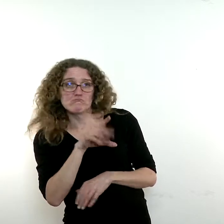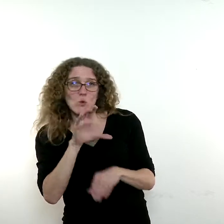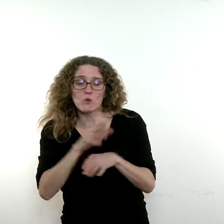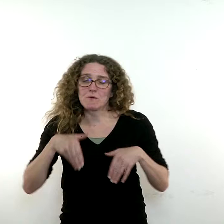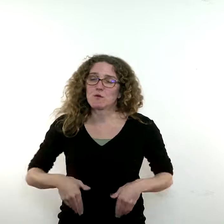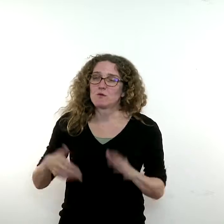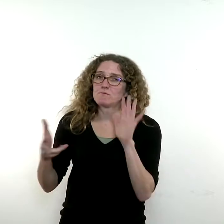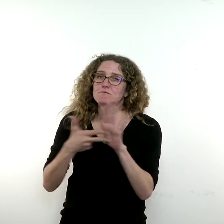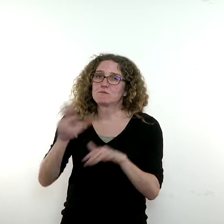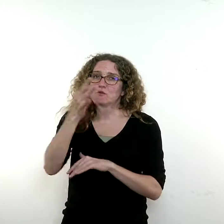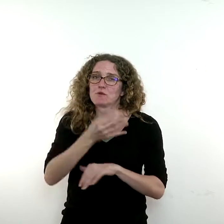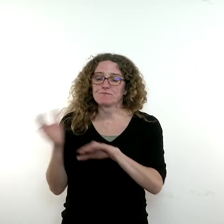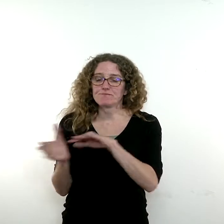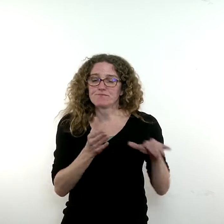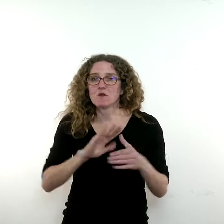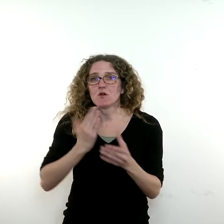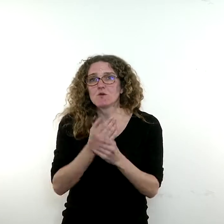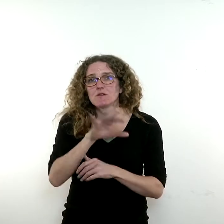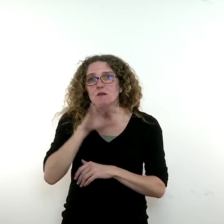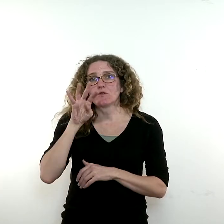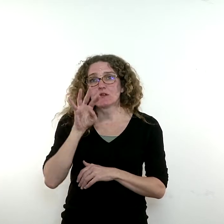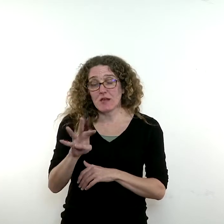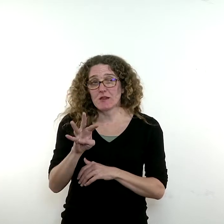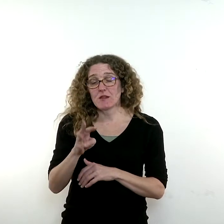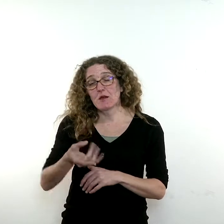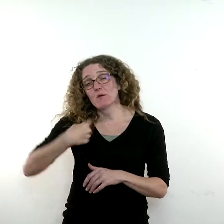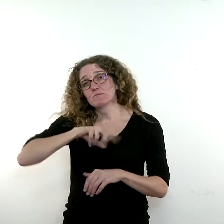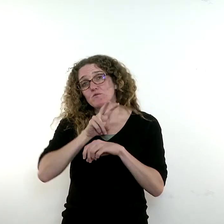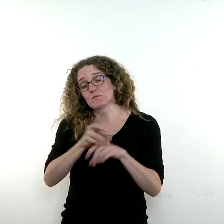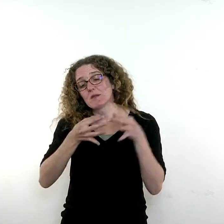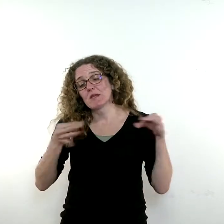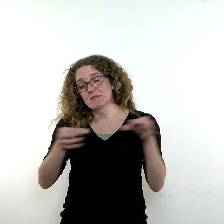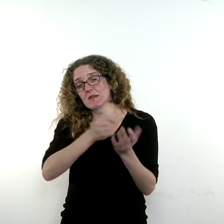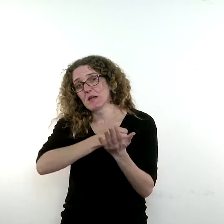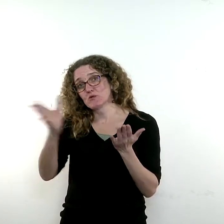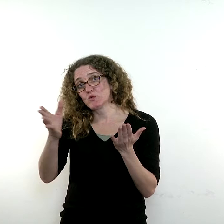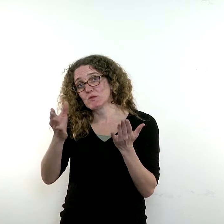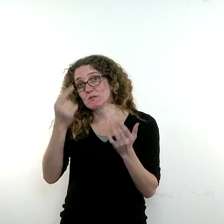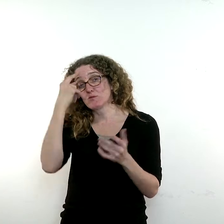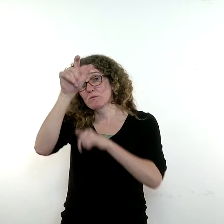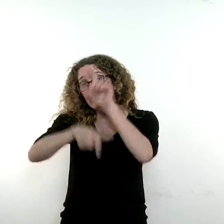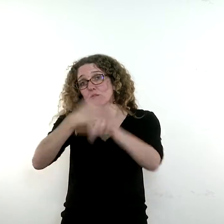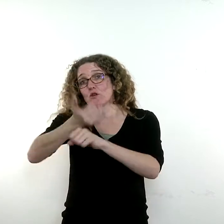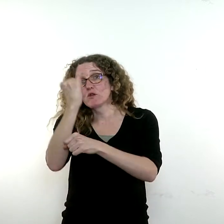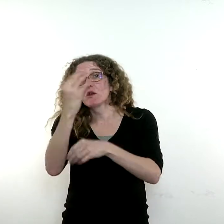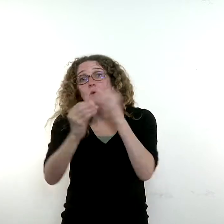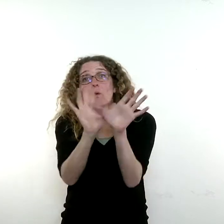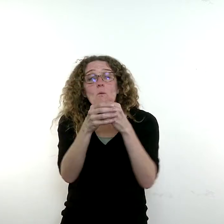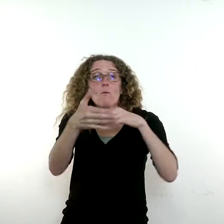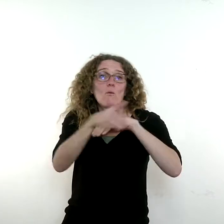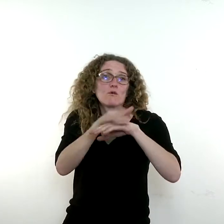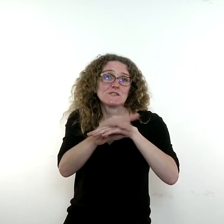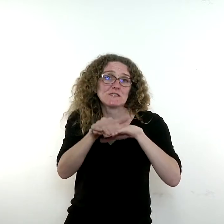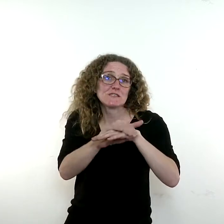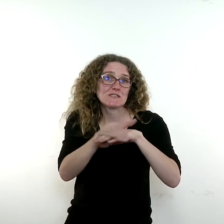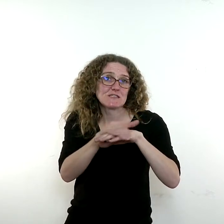Abstention? Adopté à l'unanimité. 54, mise à disposition de salles à titre gratuit pour les candidats et ou partis politiques dans le cadre des